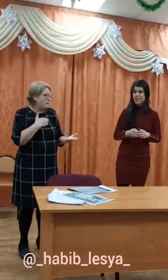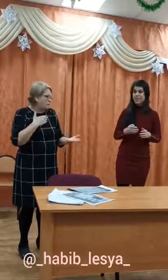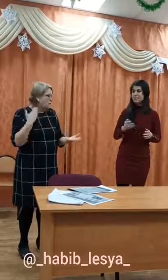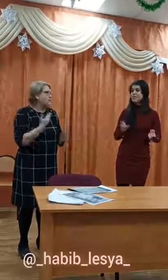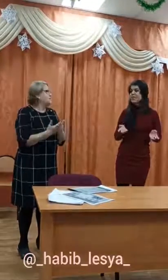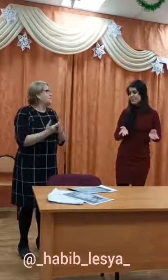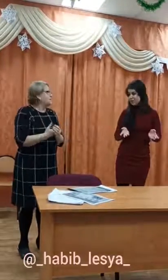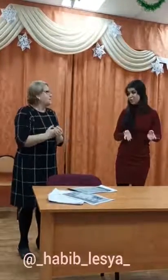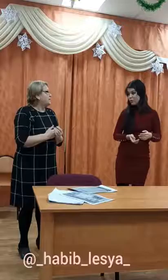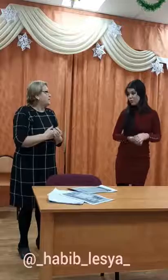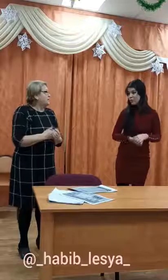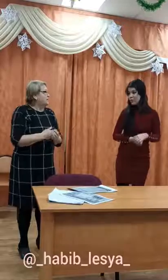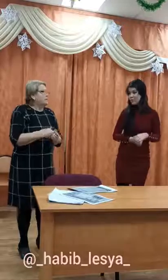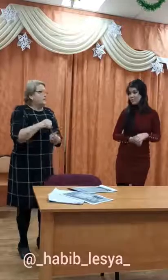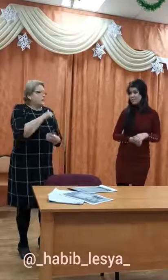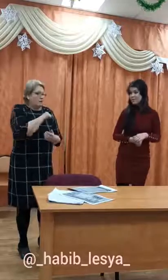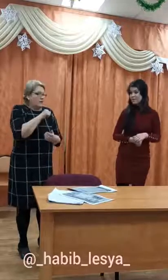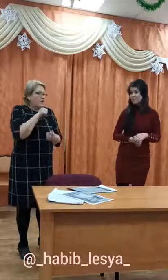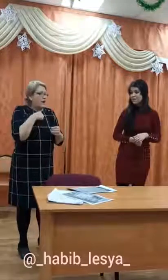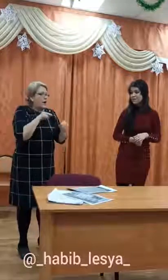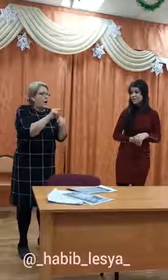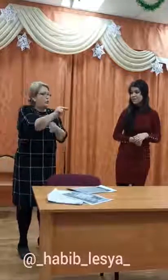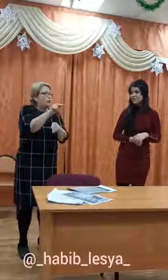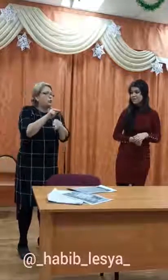Мы сами всему обучаем.